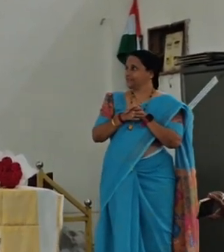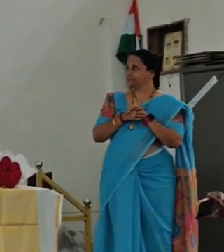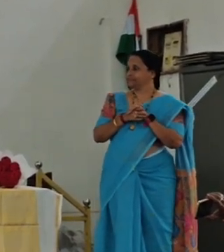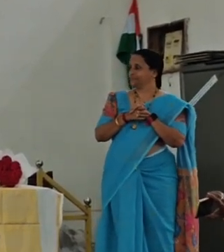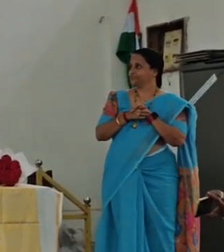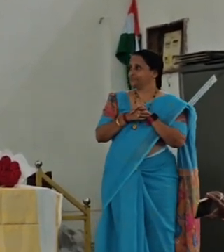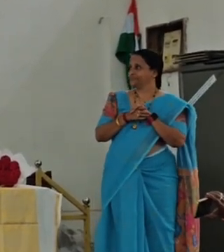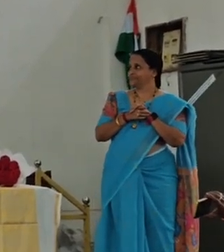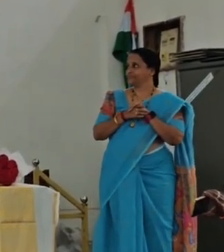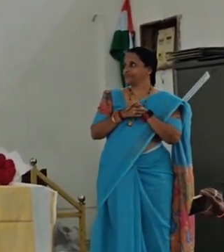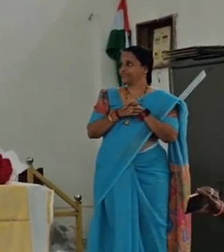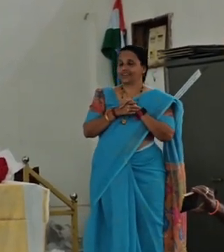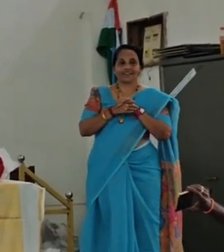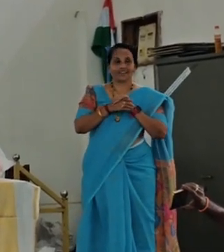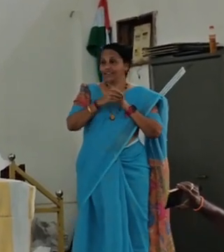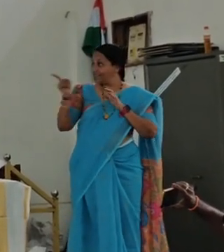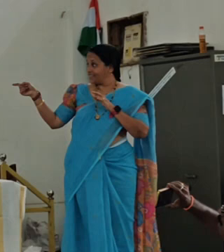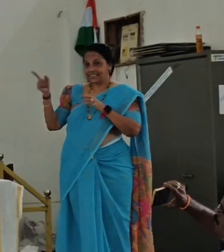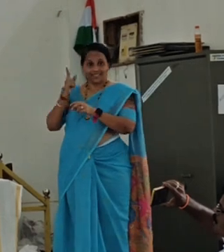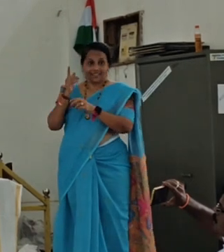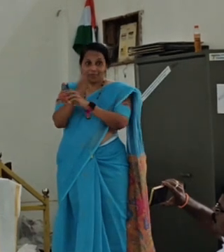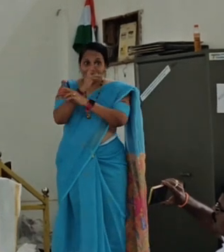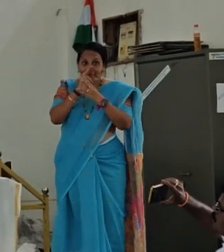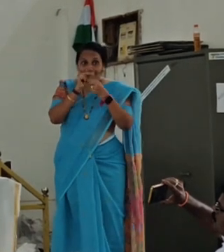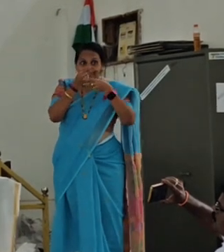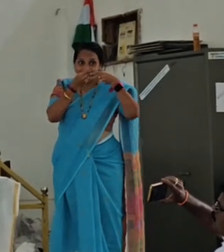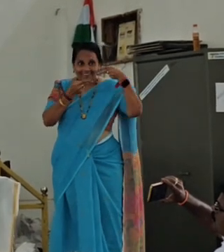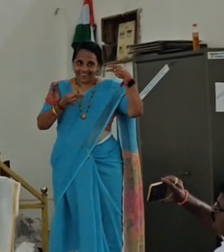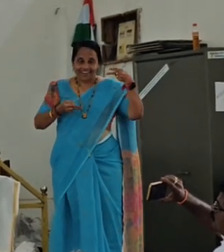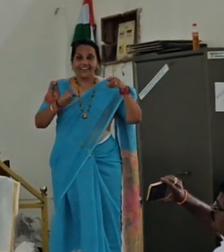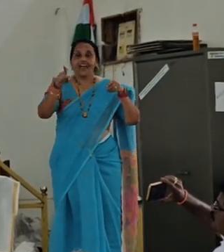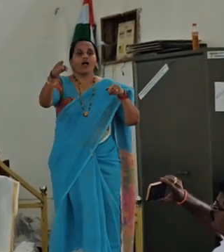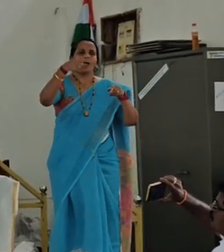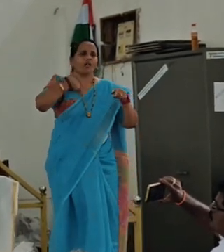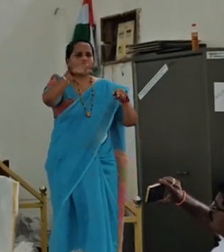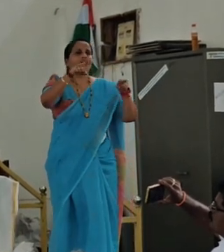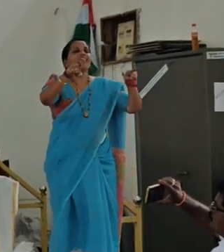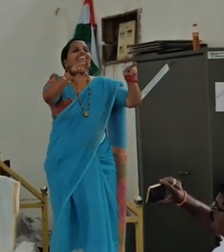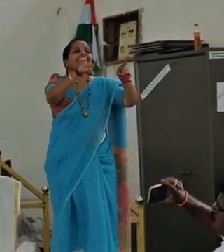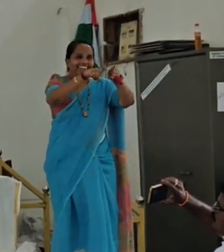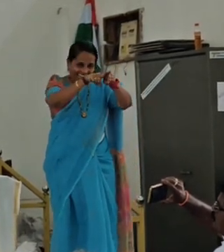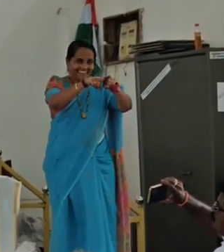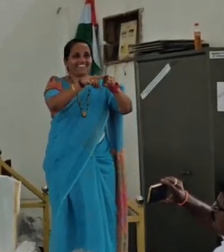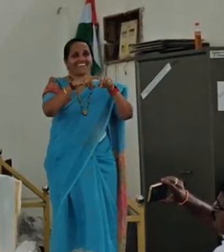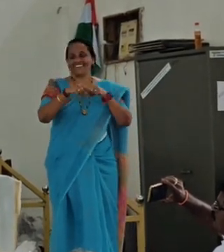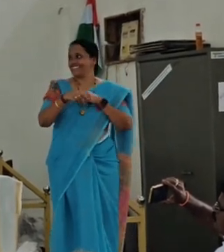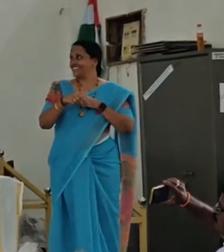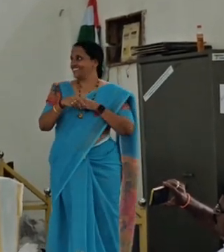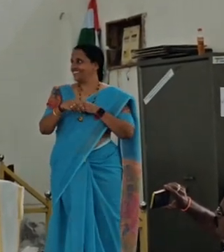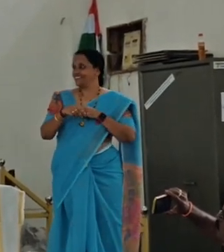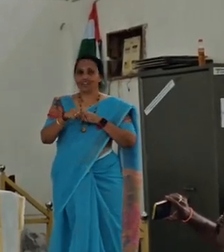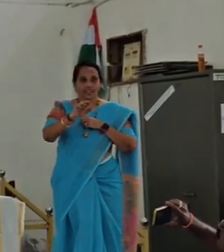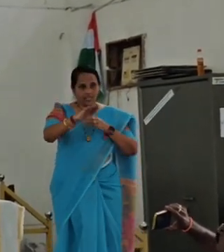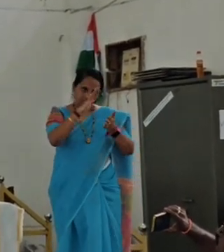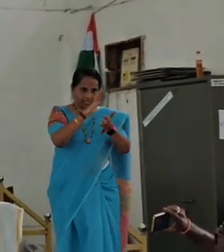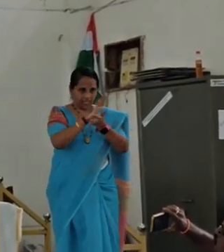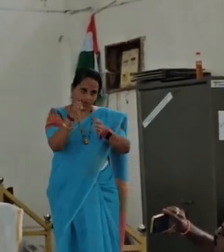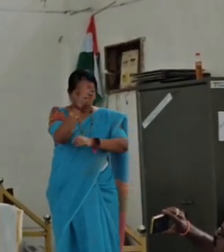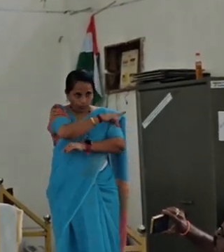మనం ఇందాక చంద్రశేఖర్ గారు చెప్పారు సమానత్వం గురించి. ఈ